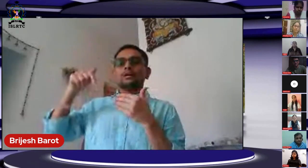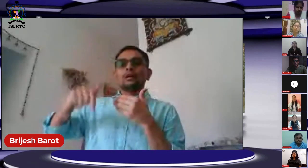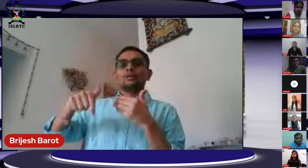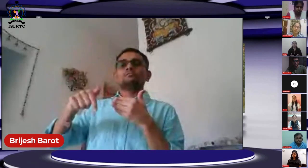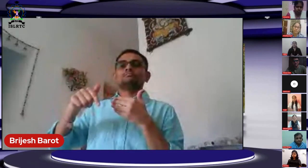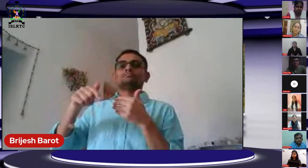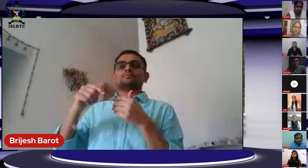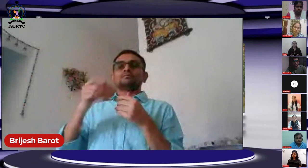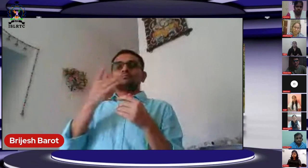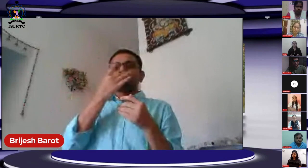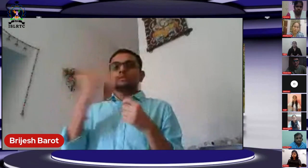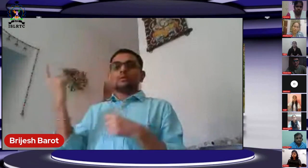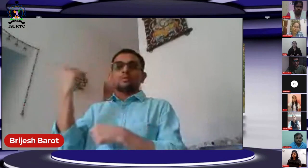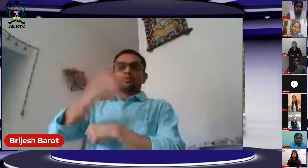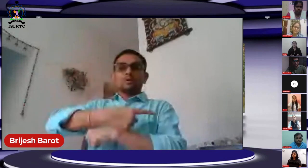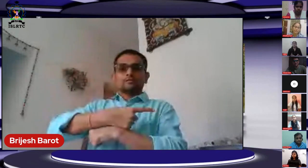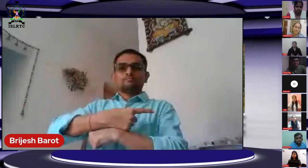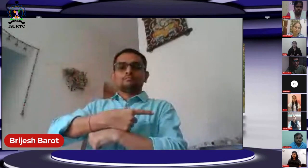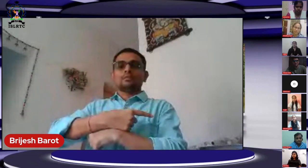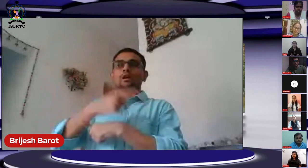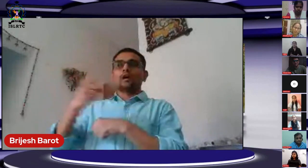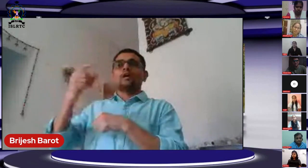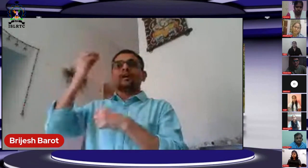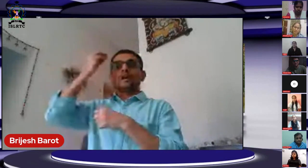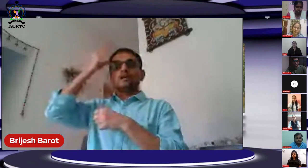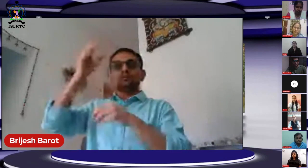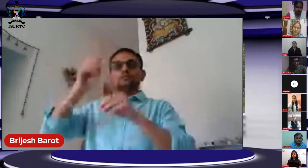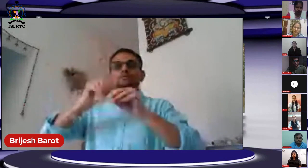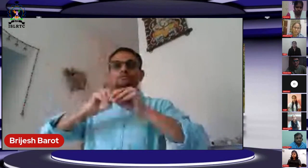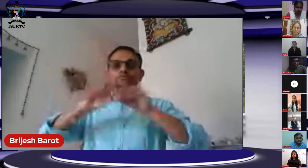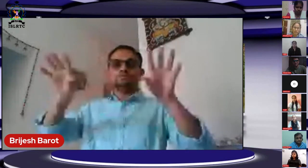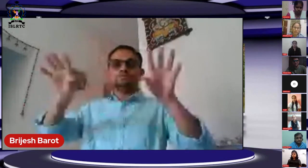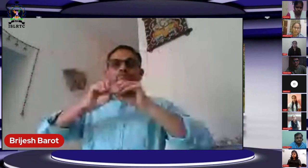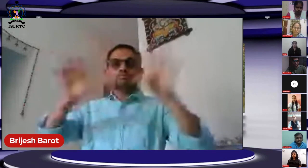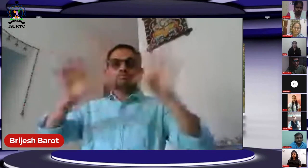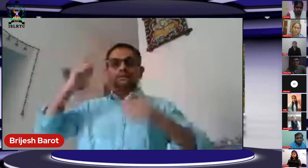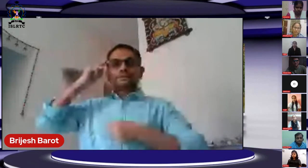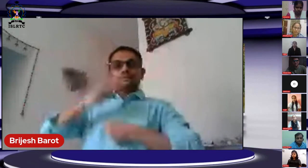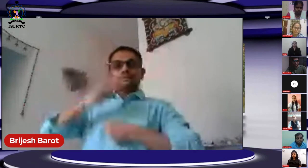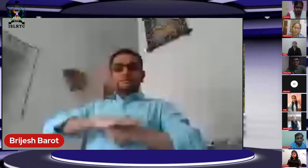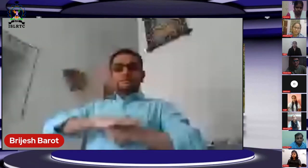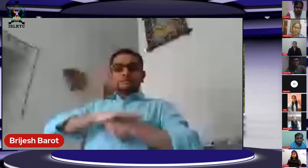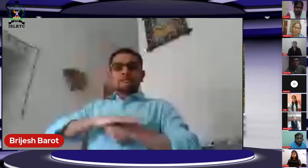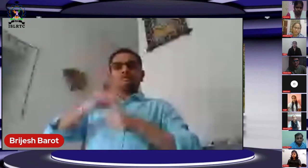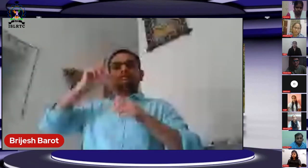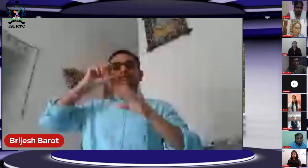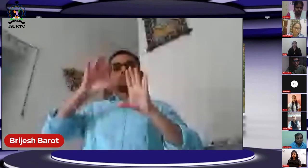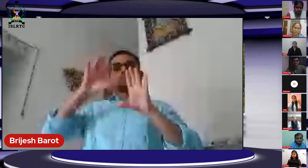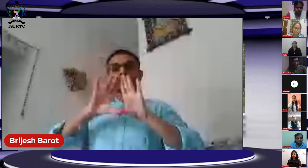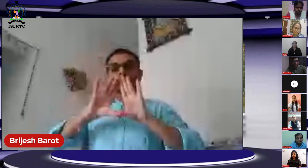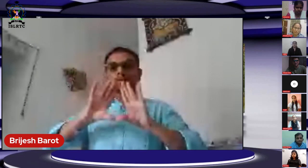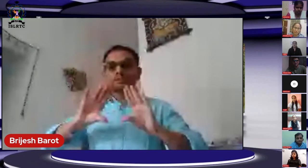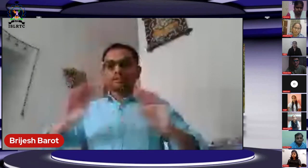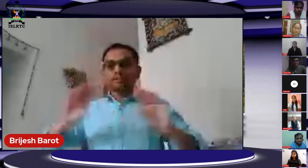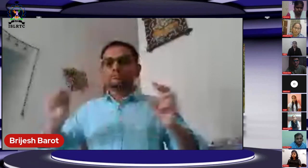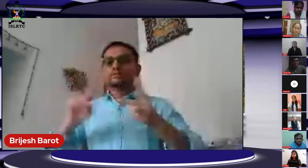वैल्यू, हमारे हेल्थ के लिए किस चीज मतलब किस तरह से हमारे लिए वैल्यूएबल है, तो इस चीजों से जैसे हम बना रहे तो वो धीरे